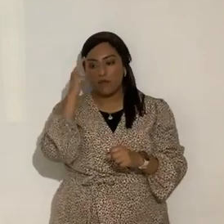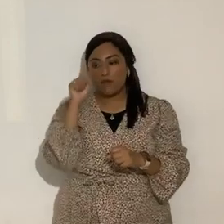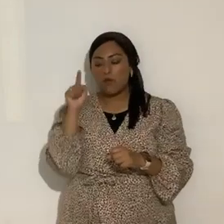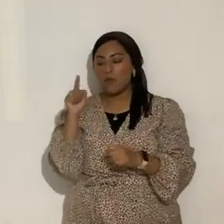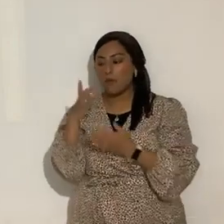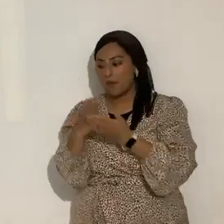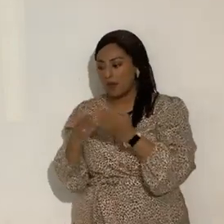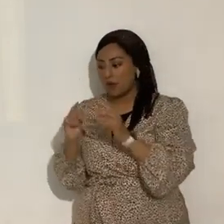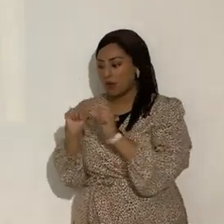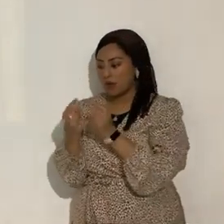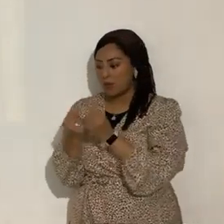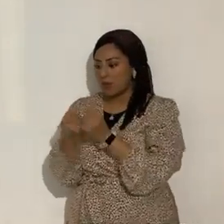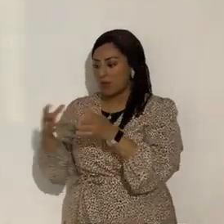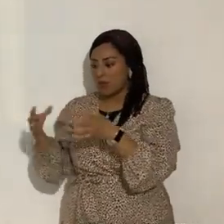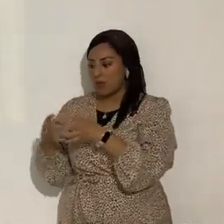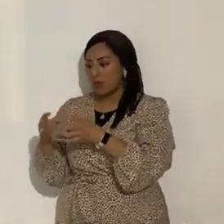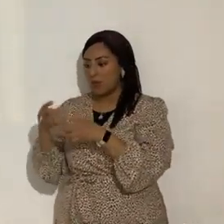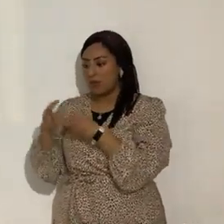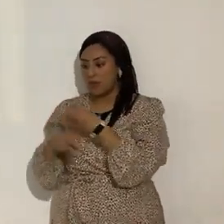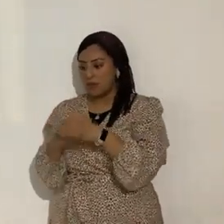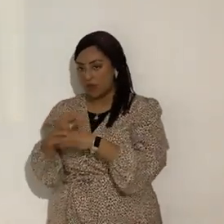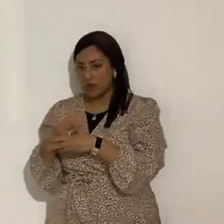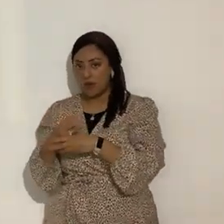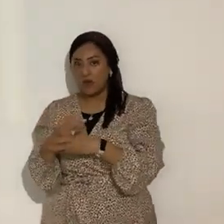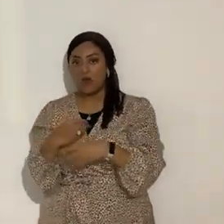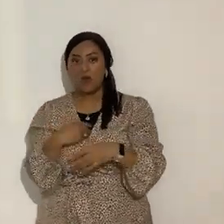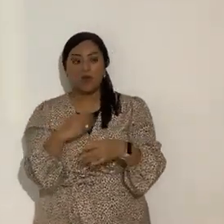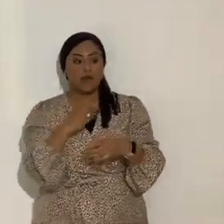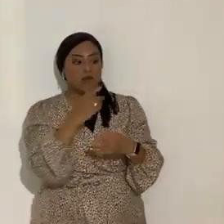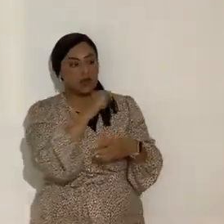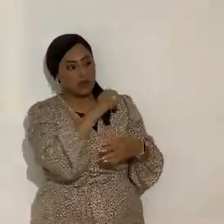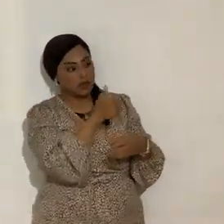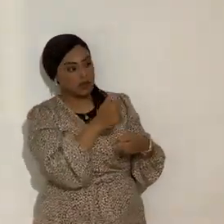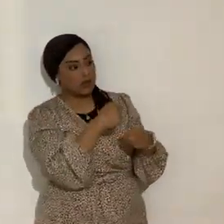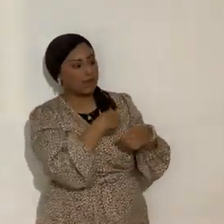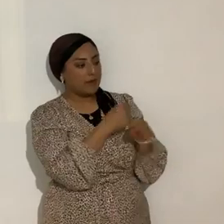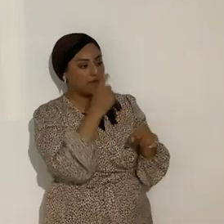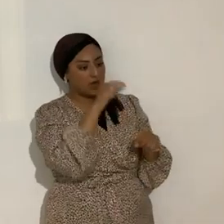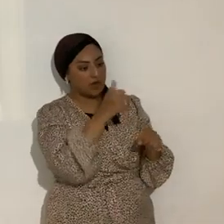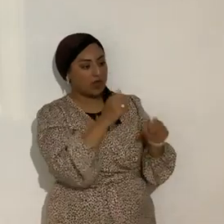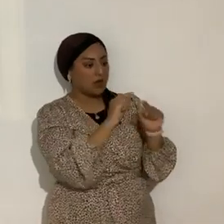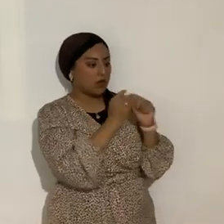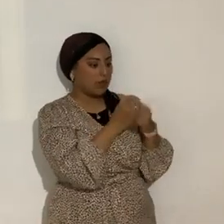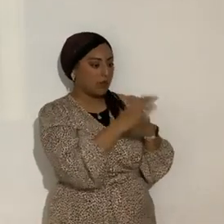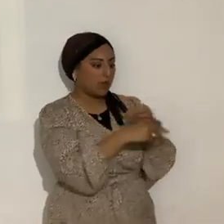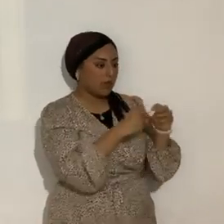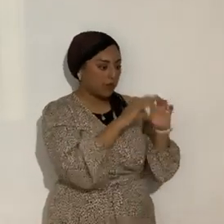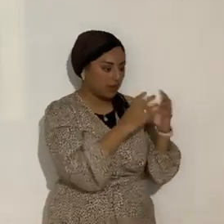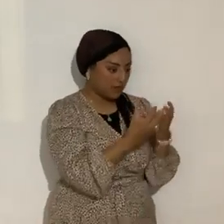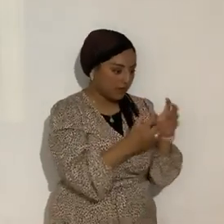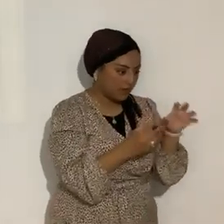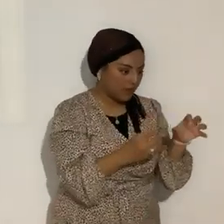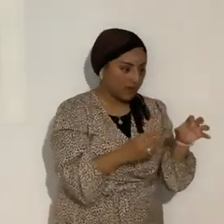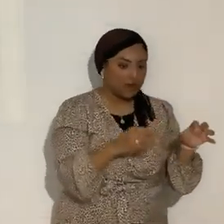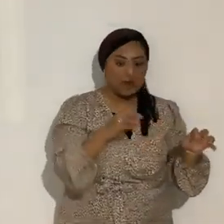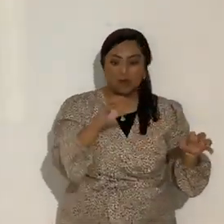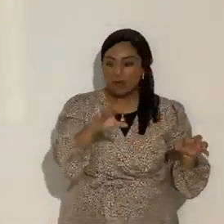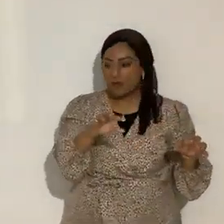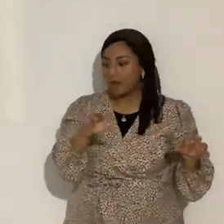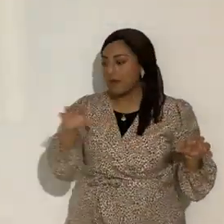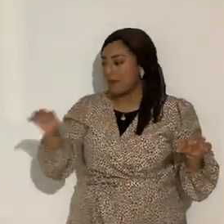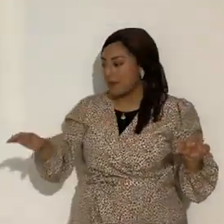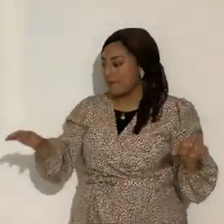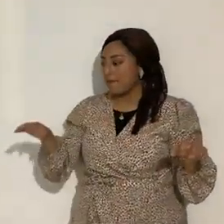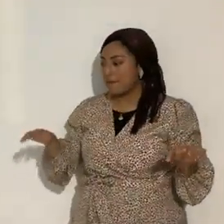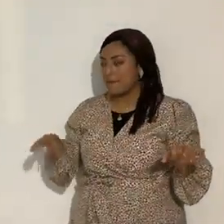grupo de la humanidad. Hay otras cosas creadas para otro grupo de la humanidad. Hay otras cosas